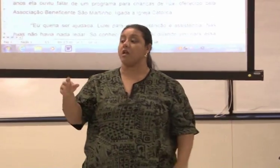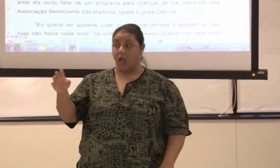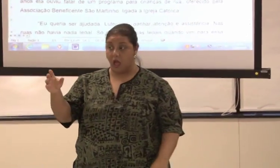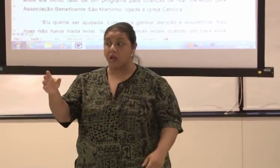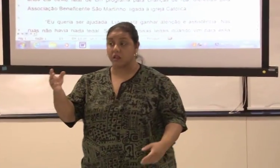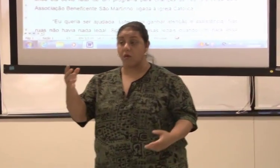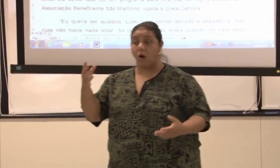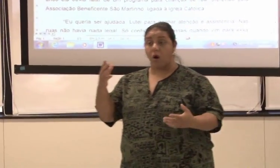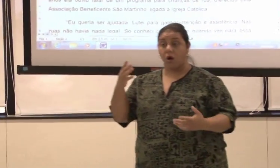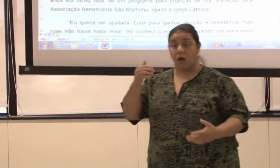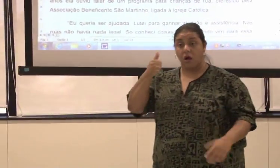É? Então, ó.